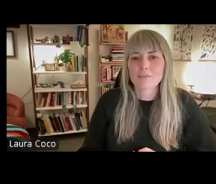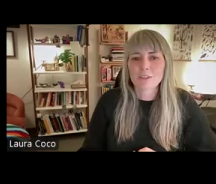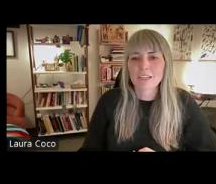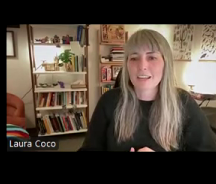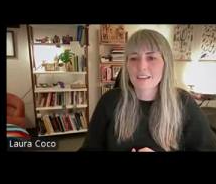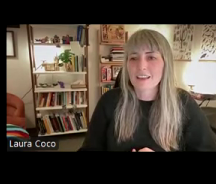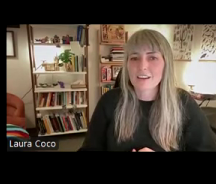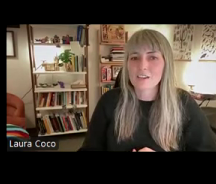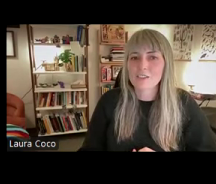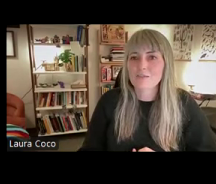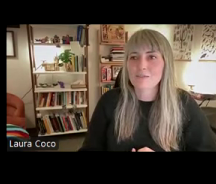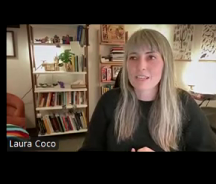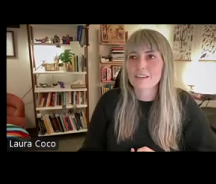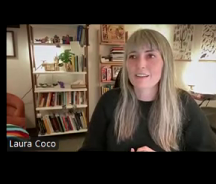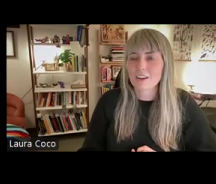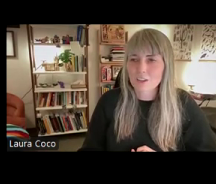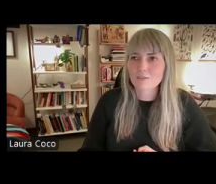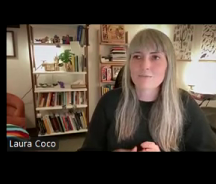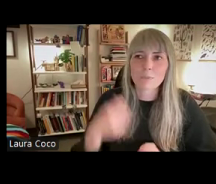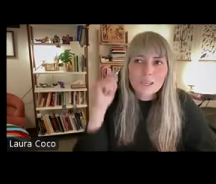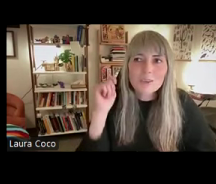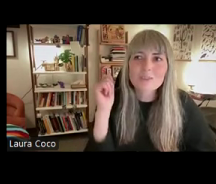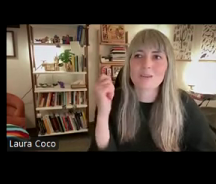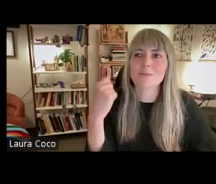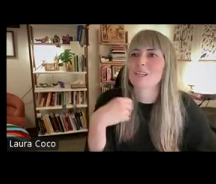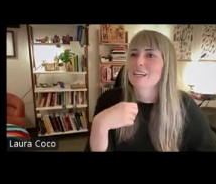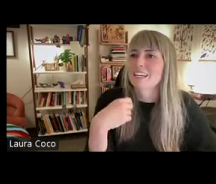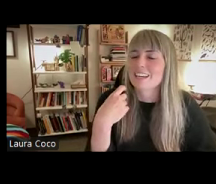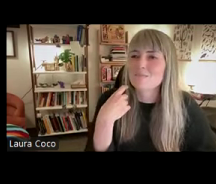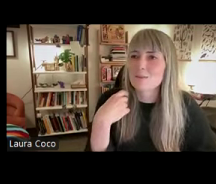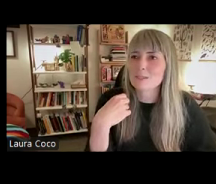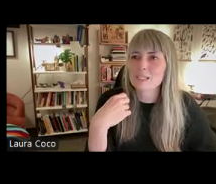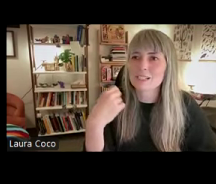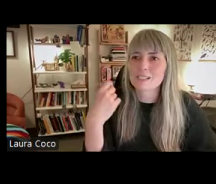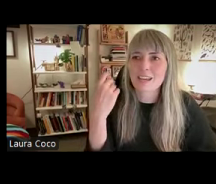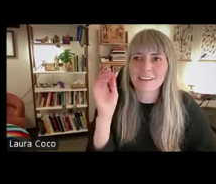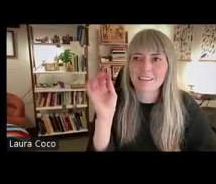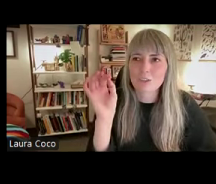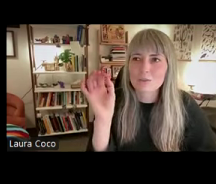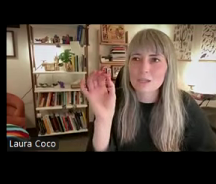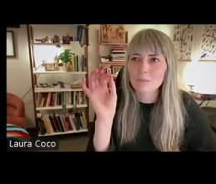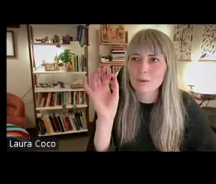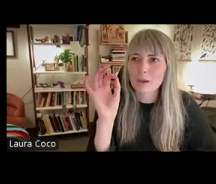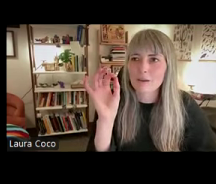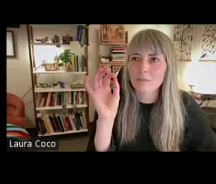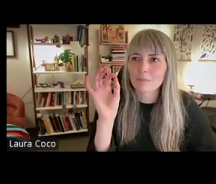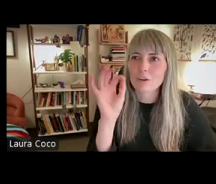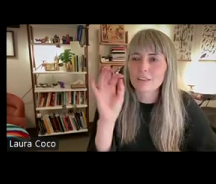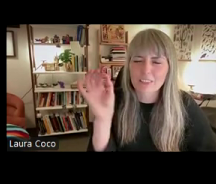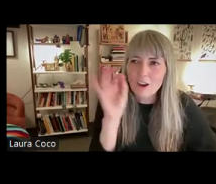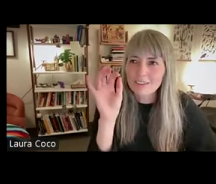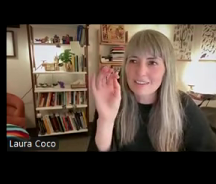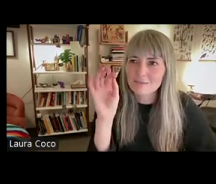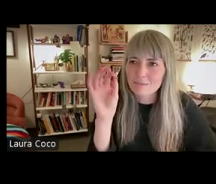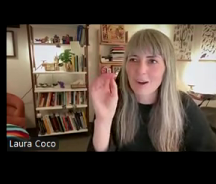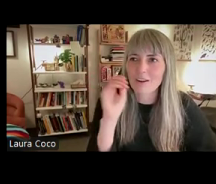No es el tema principal del que hablamos, pero después de analizar y ver muchos cotonetes que estaban rotos dentro